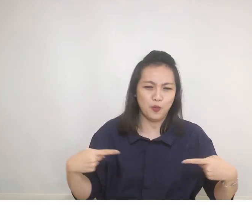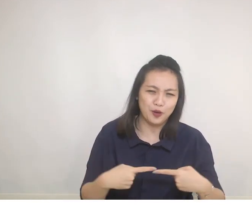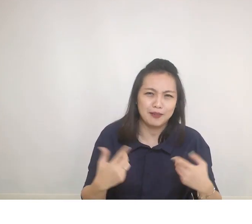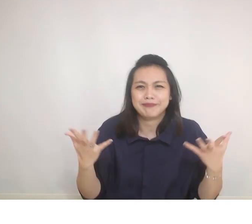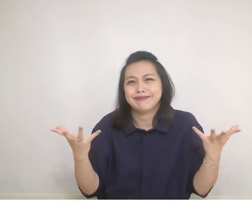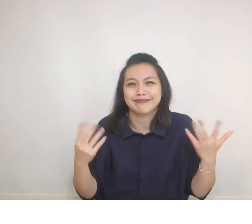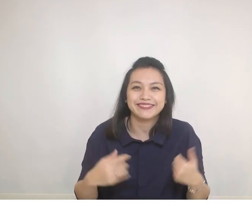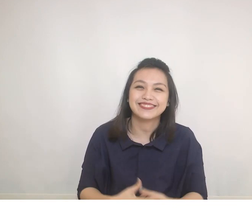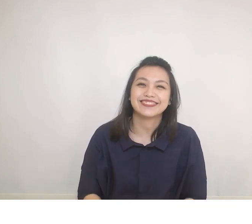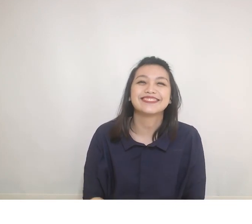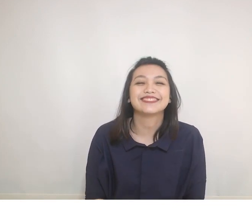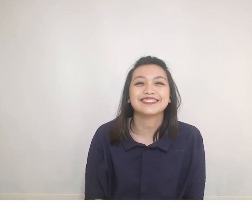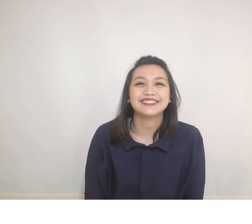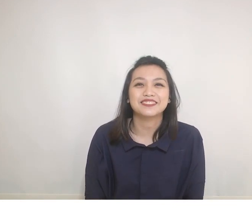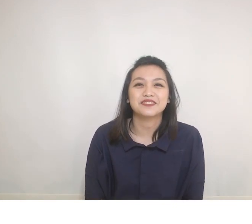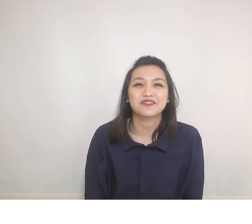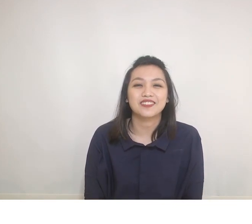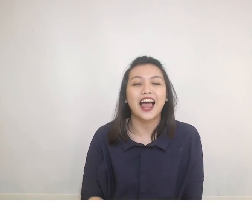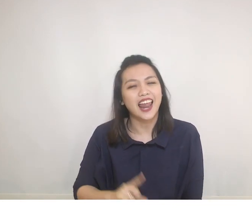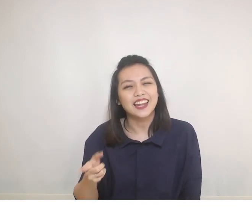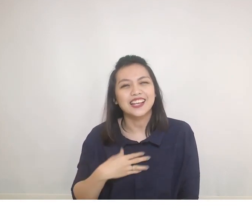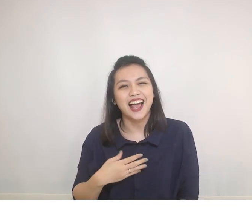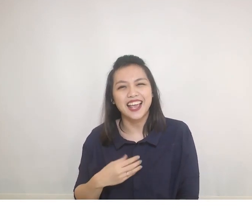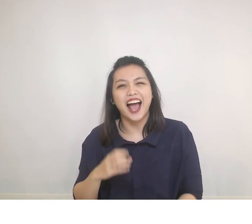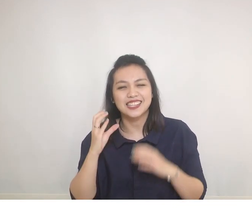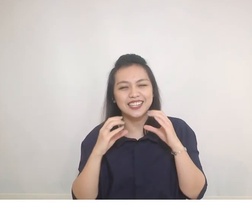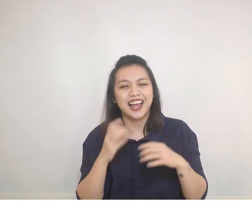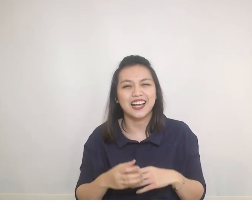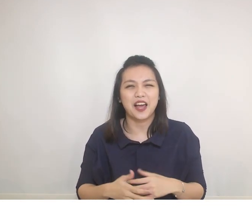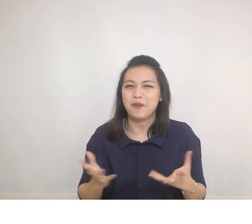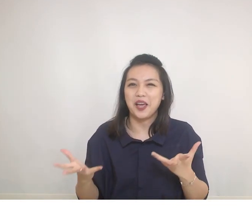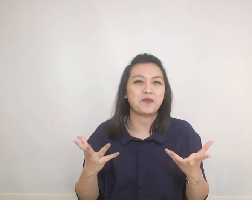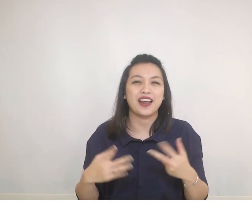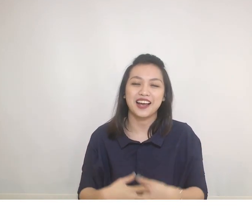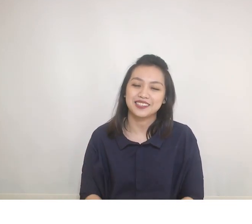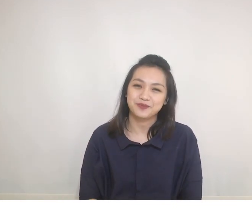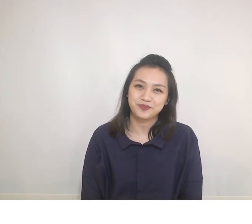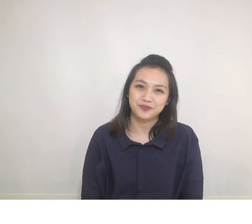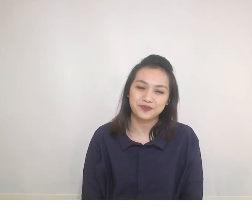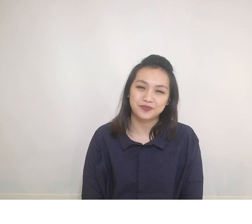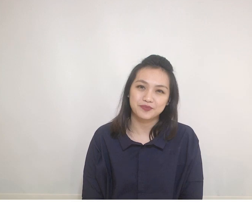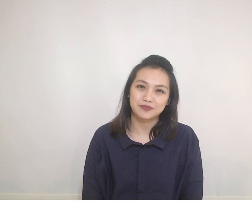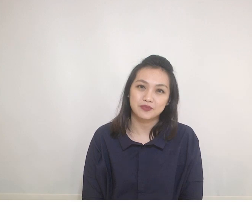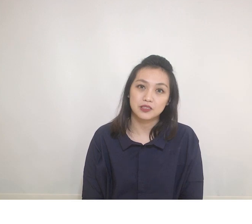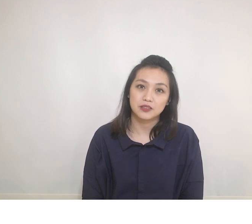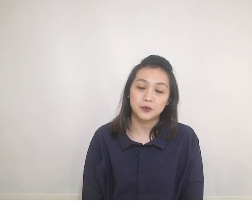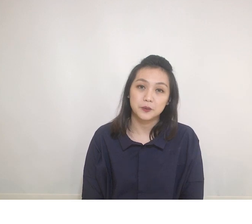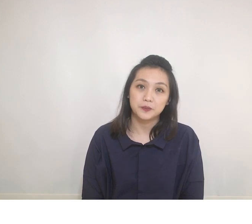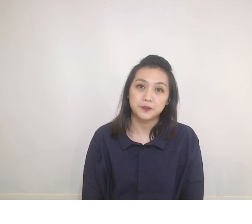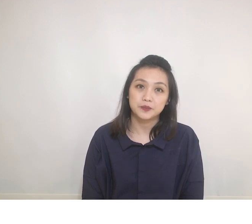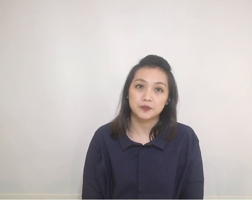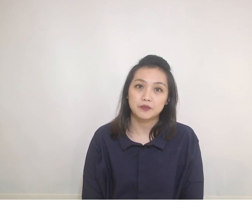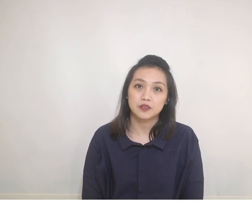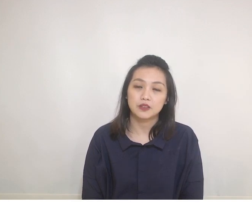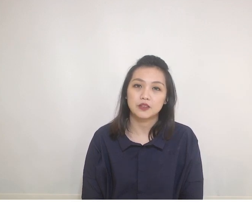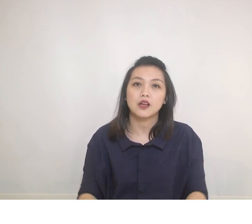bisa. Enggak ya. Tapi nanti saya akan jelaskan ya, ini mesti dijelaskan ya. Ya terus. Terus waktu itu Ko